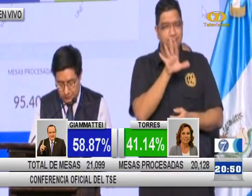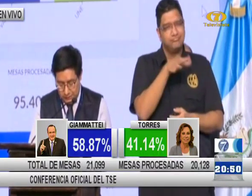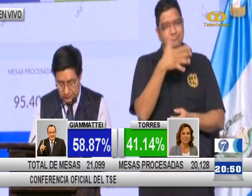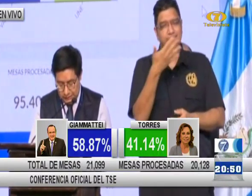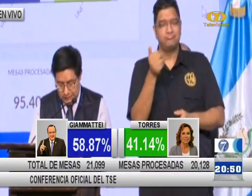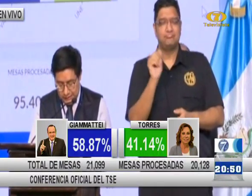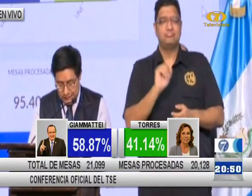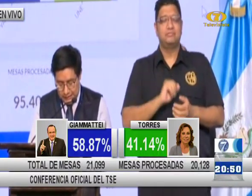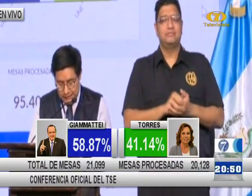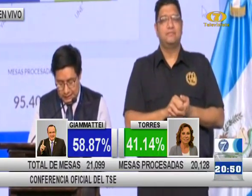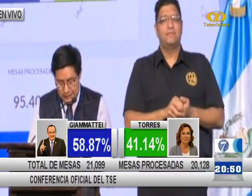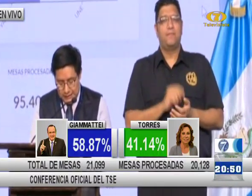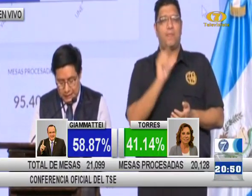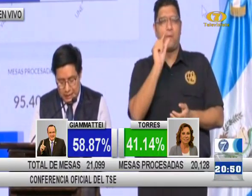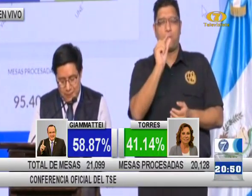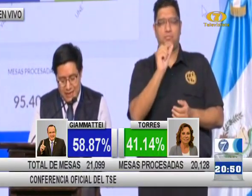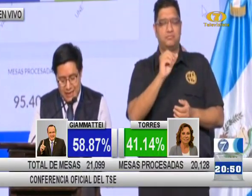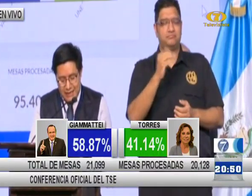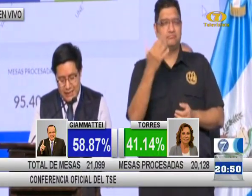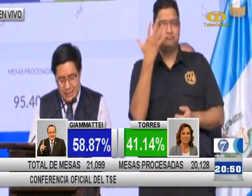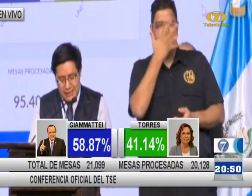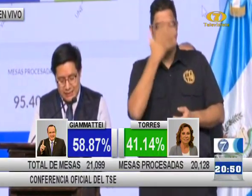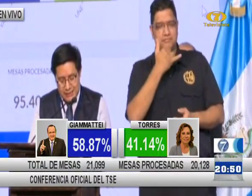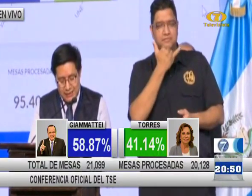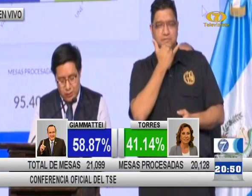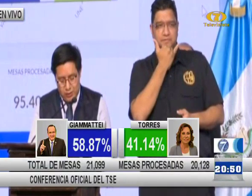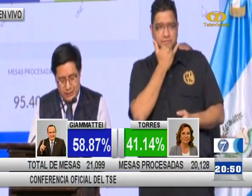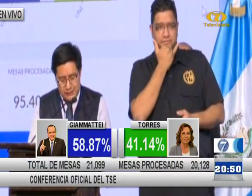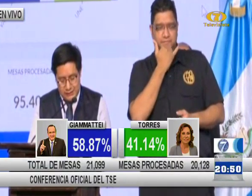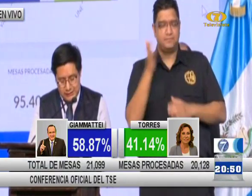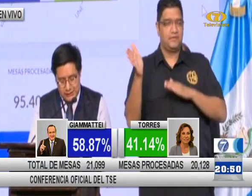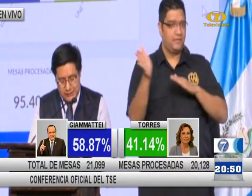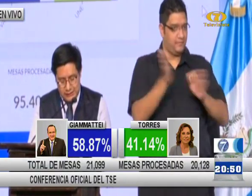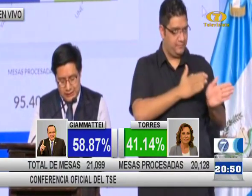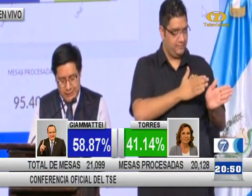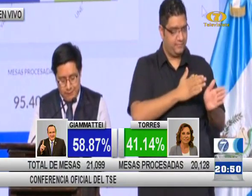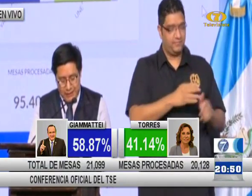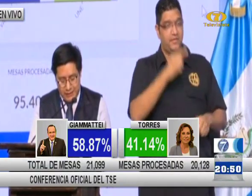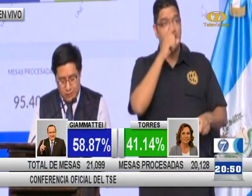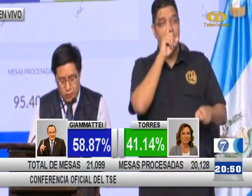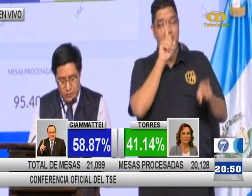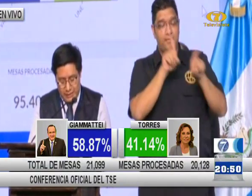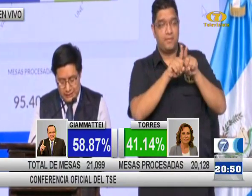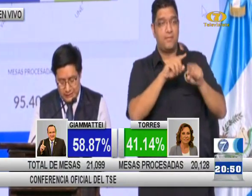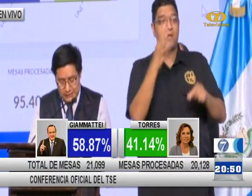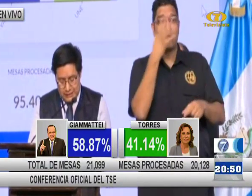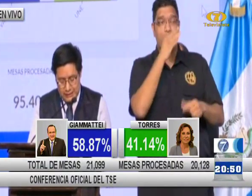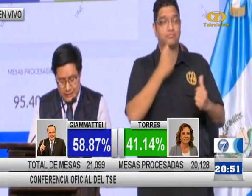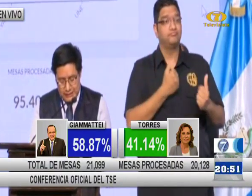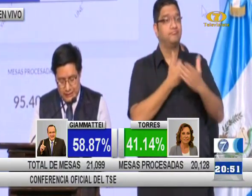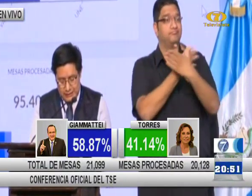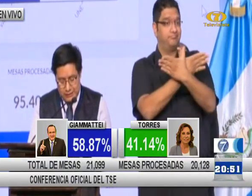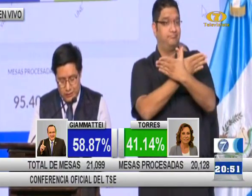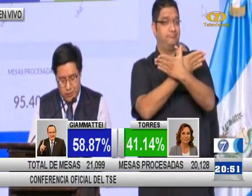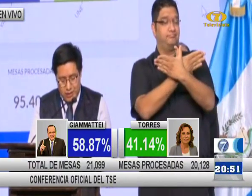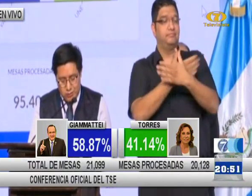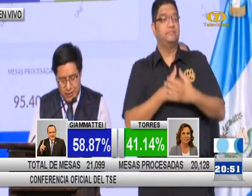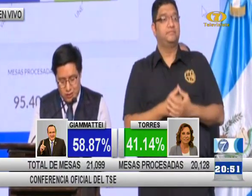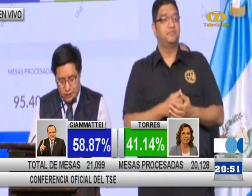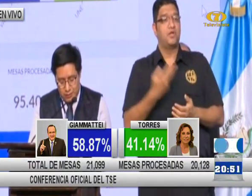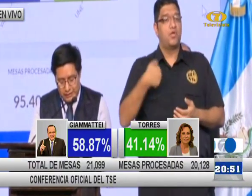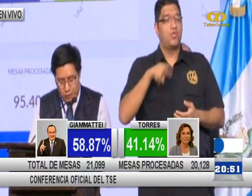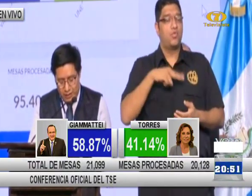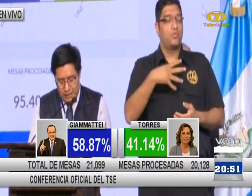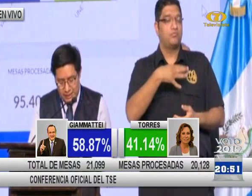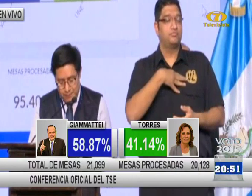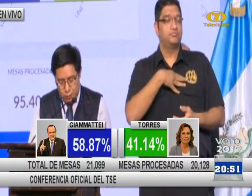1.49%. Y para la candidata Sandra Torres, del partido UNE, nuestros